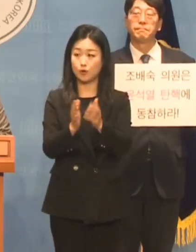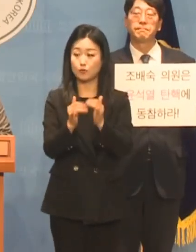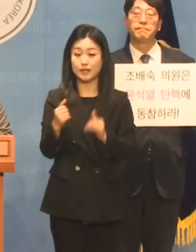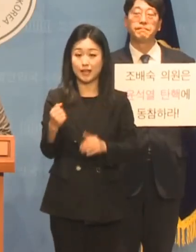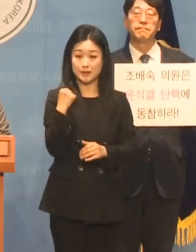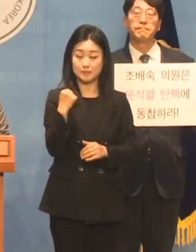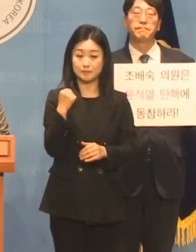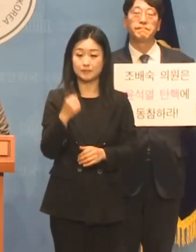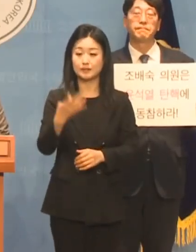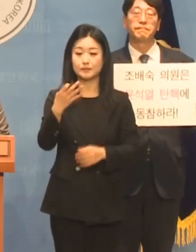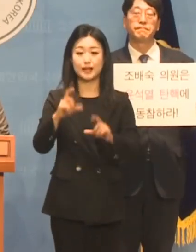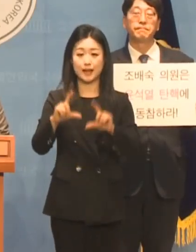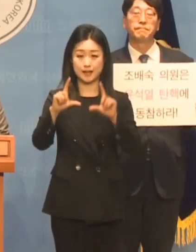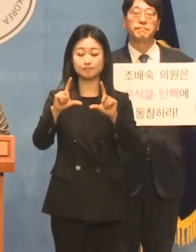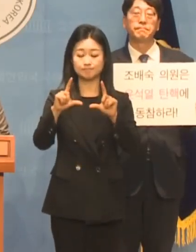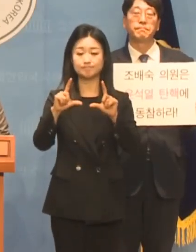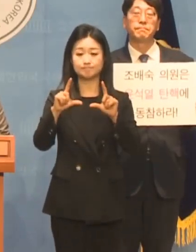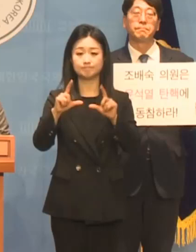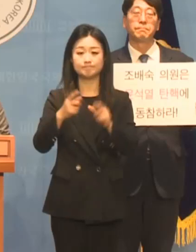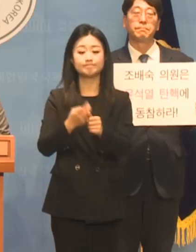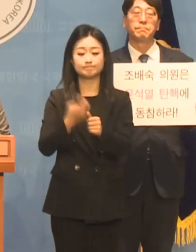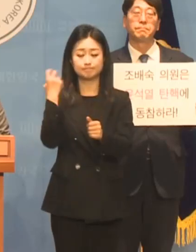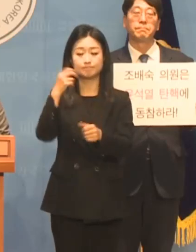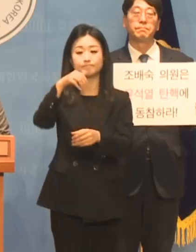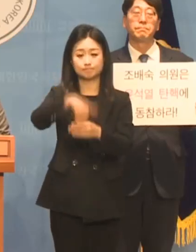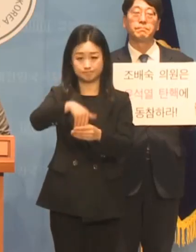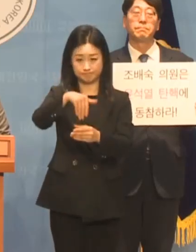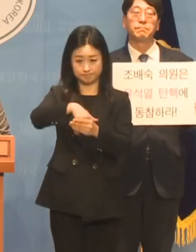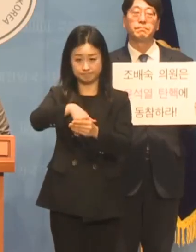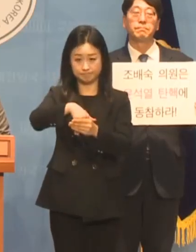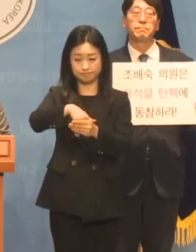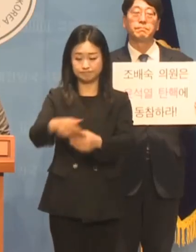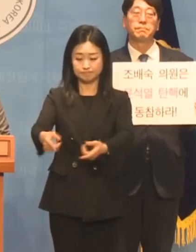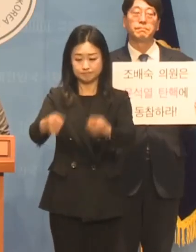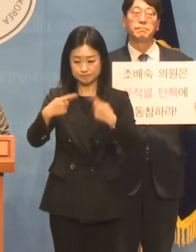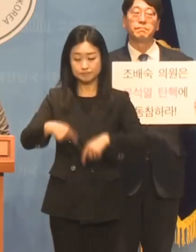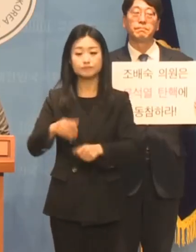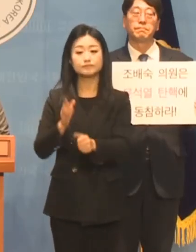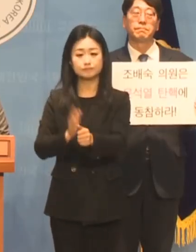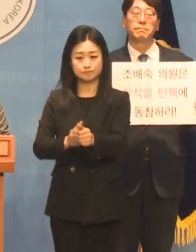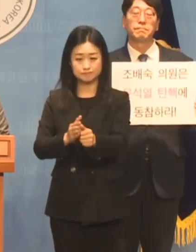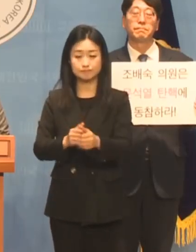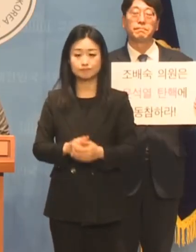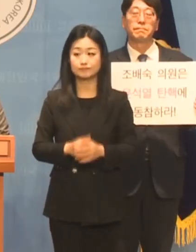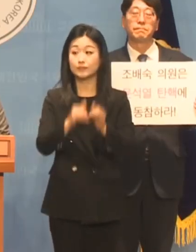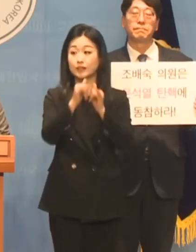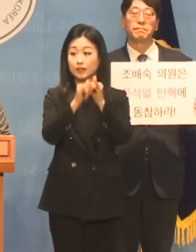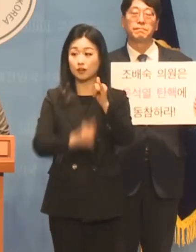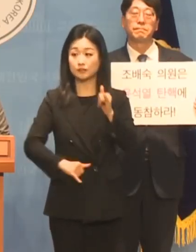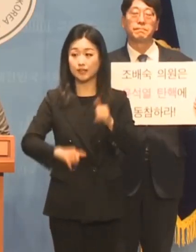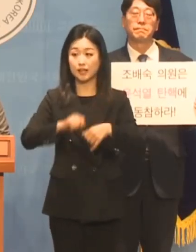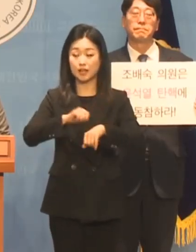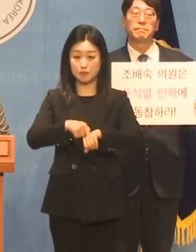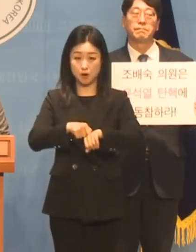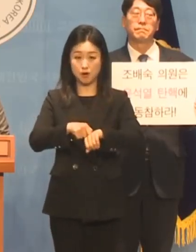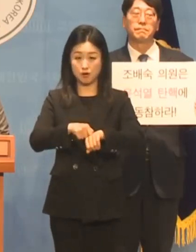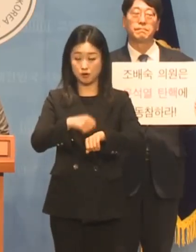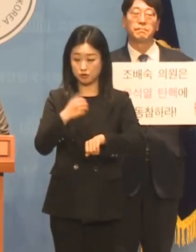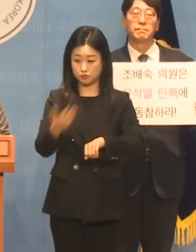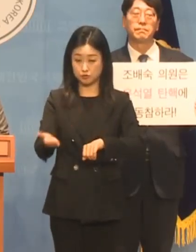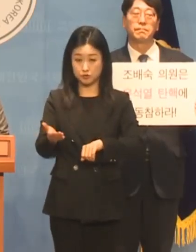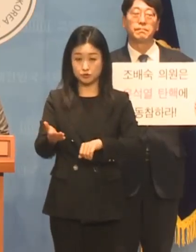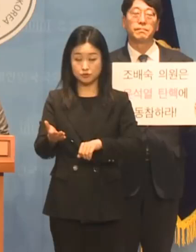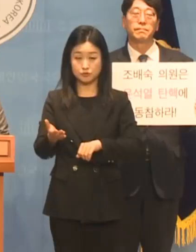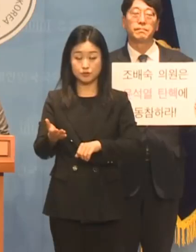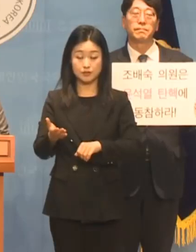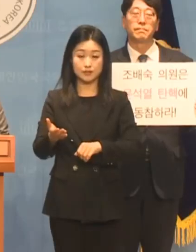국민의힘은 14일 탄핵 당론을 정해 역사의 심판을 받지 말고